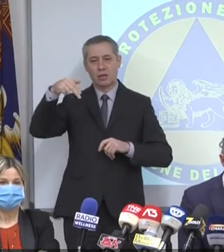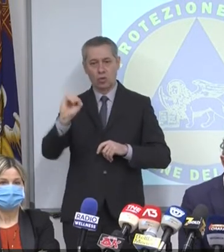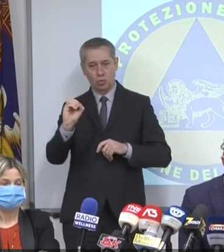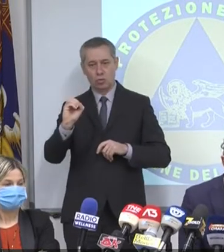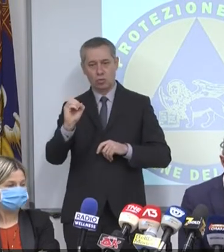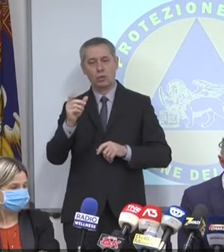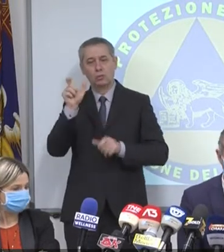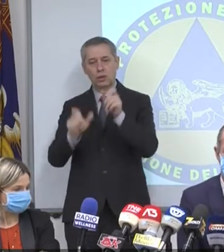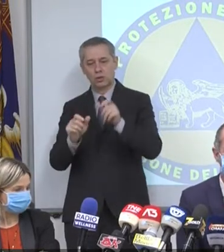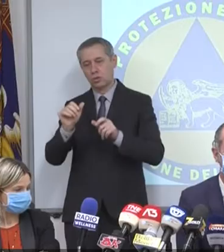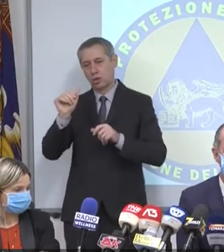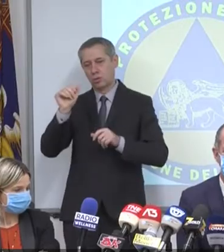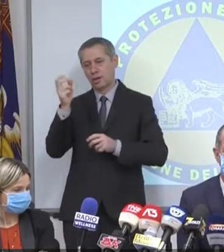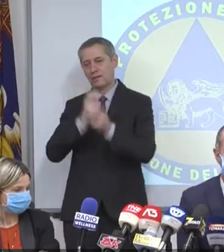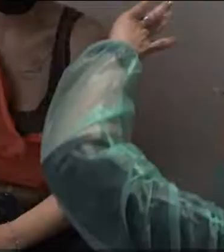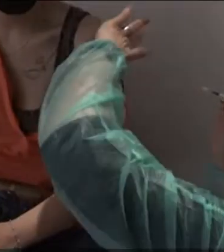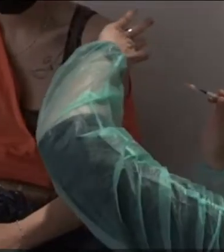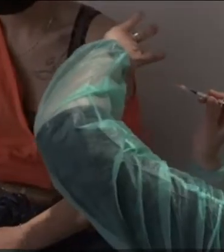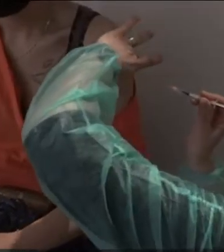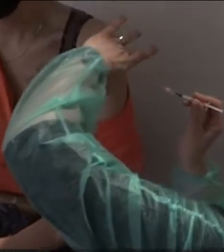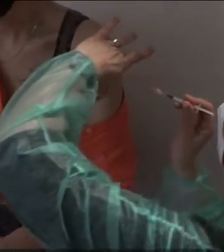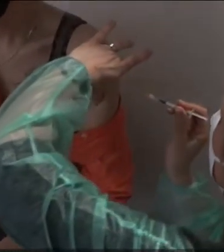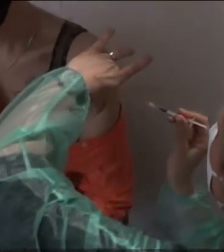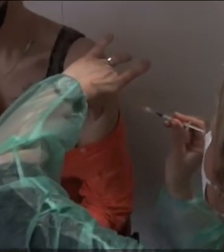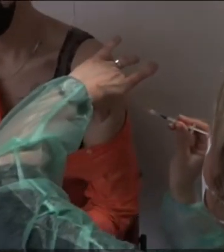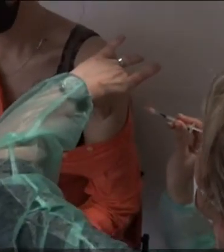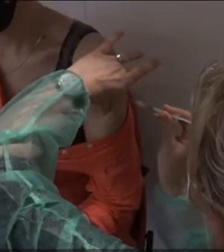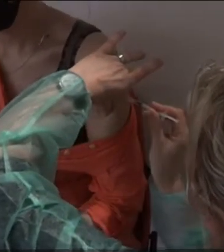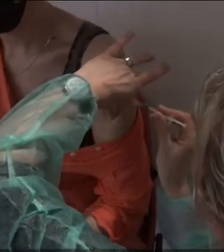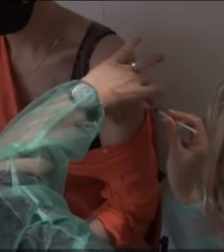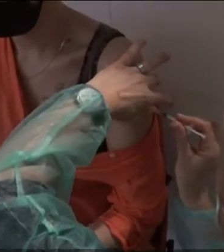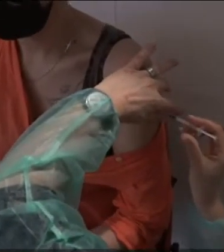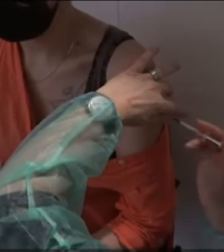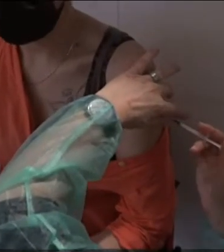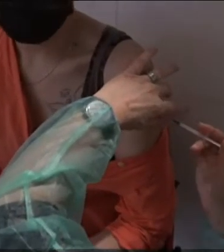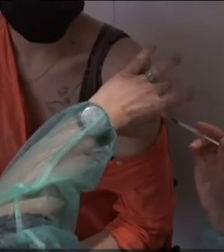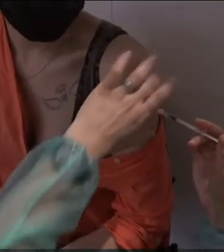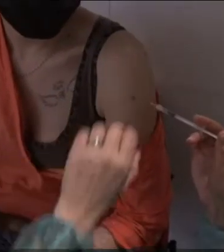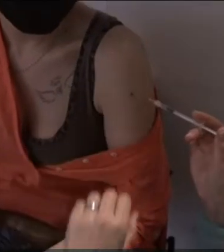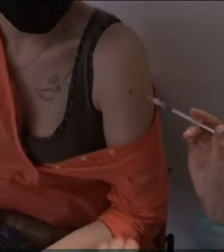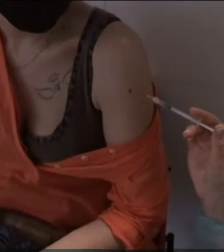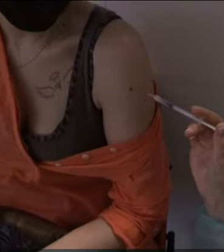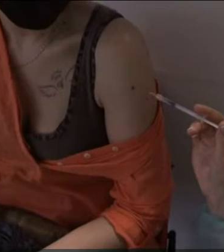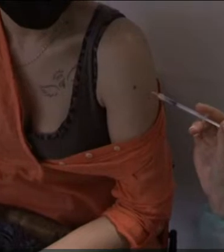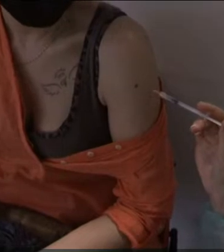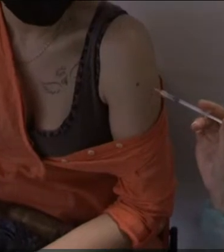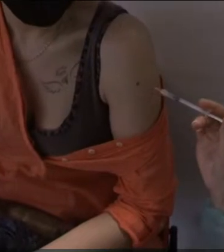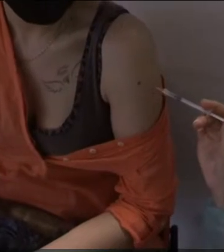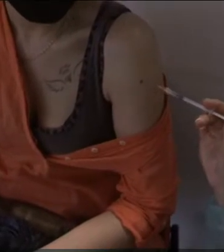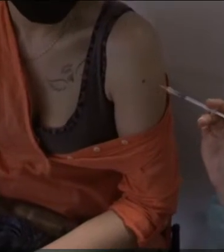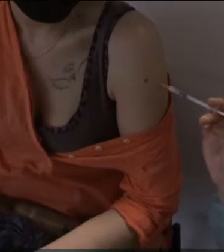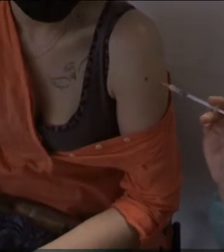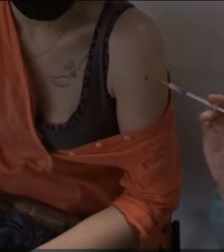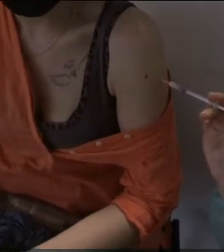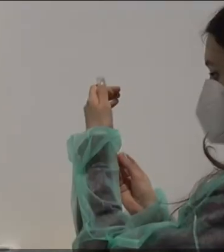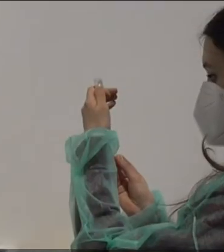padre e figlia, con la variante indiana. Se vaccinare è la parola d'ordine nella corte over 70, che tocca punti di vaccinati come nell'Uslotto